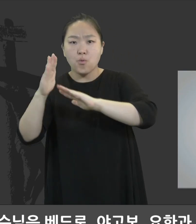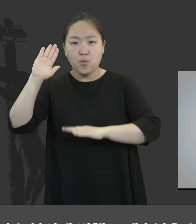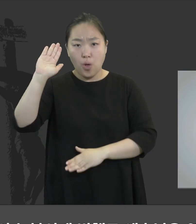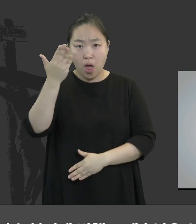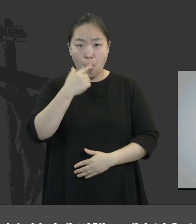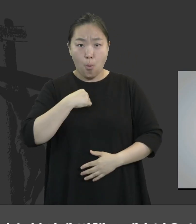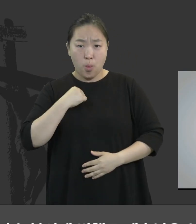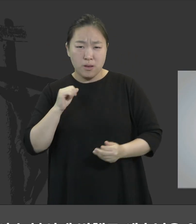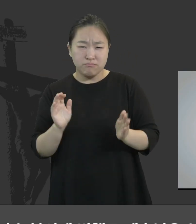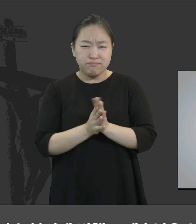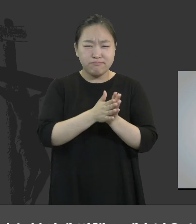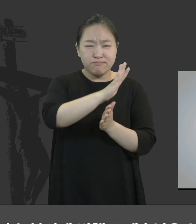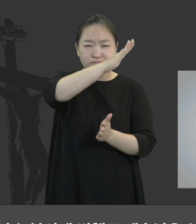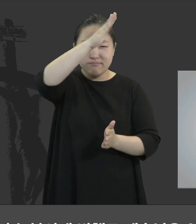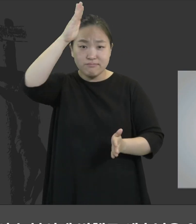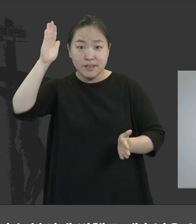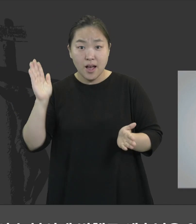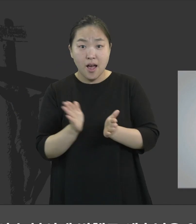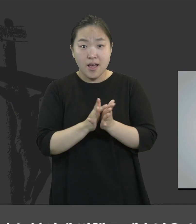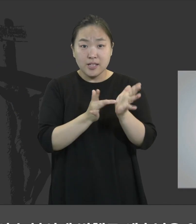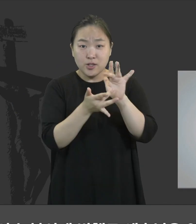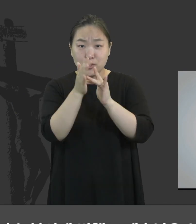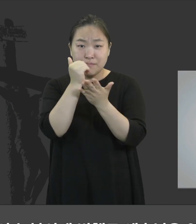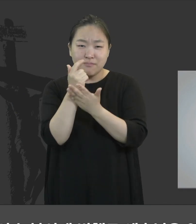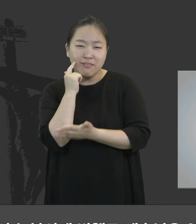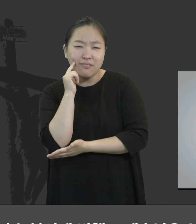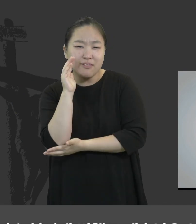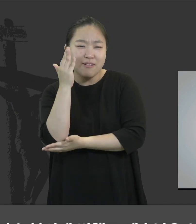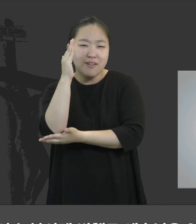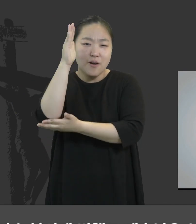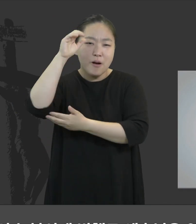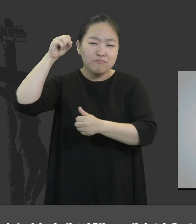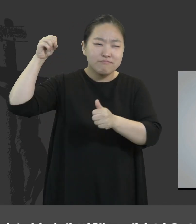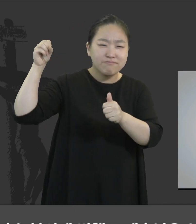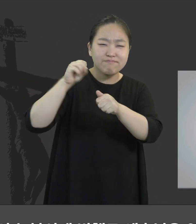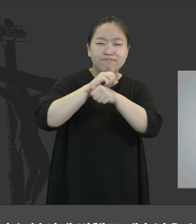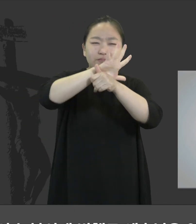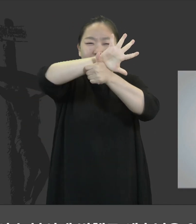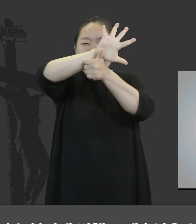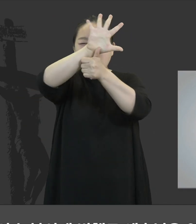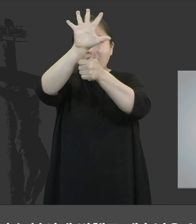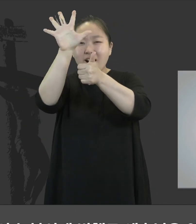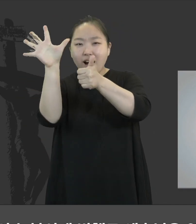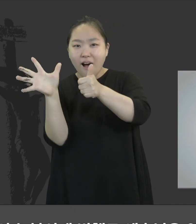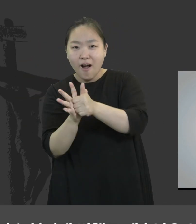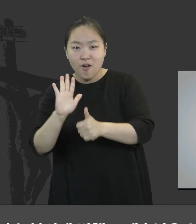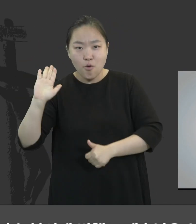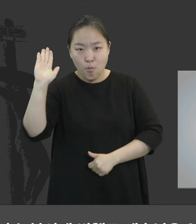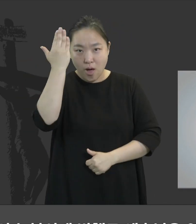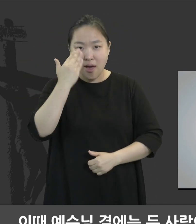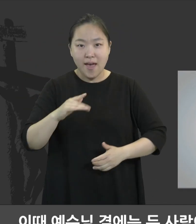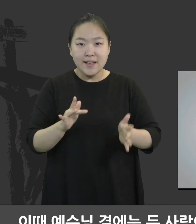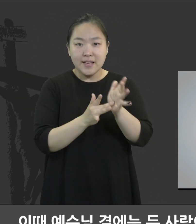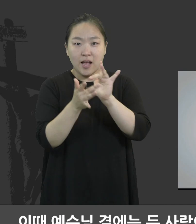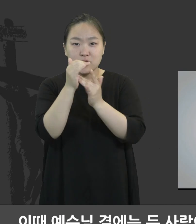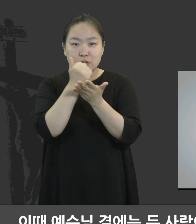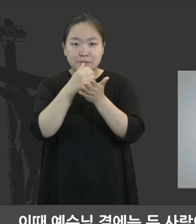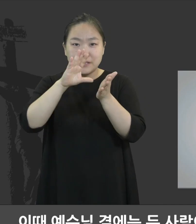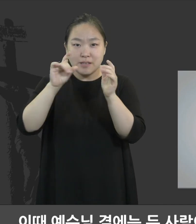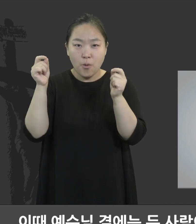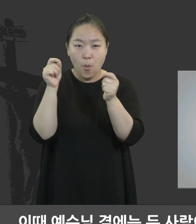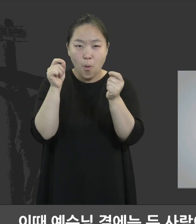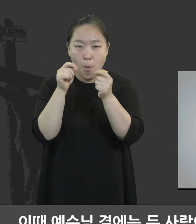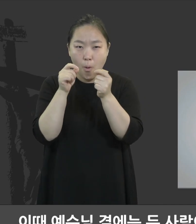변형되셨습니다. 옷이 눈부시게 변했고 예수님은 영광의 광채로 빛났습니다.